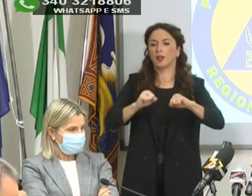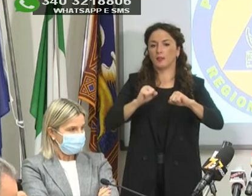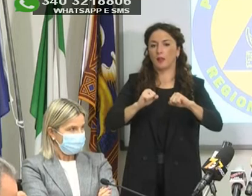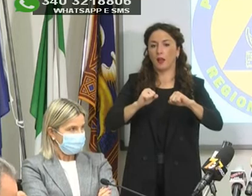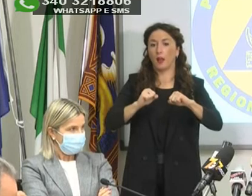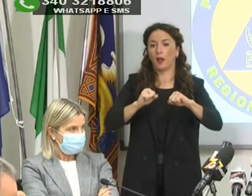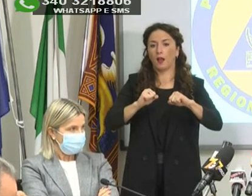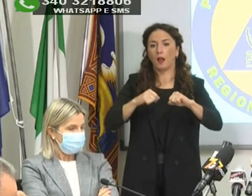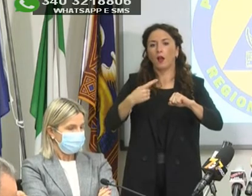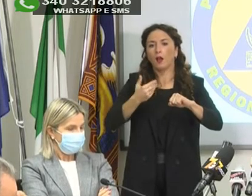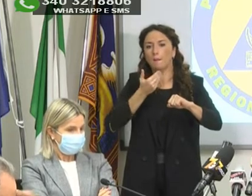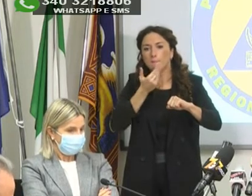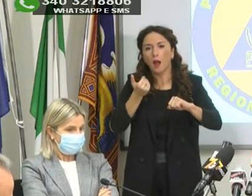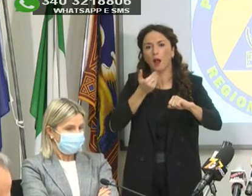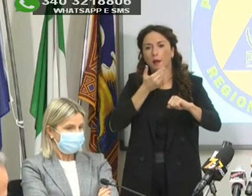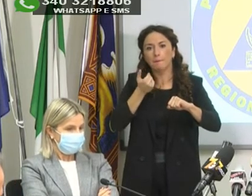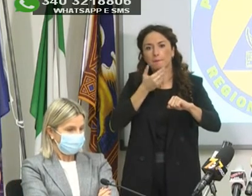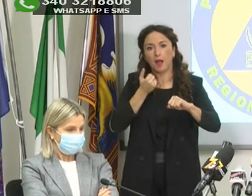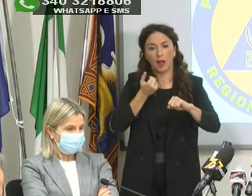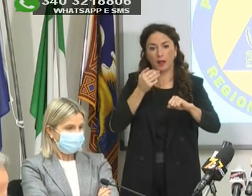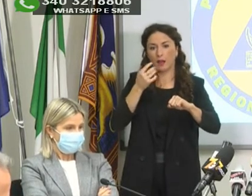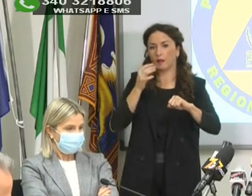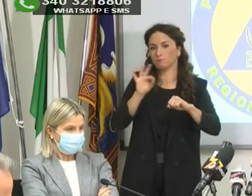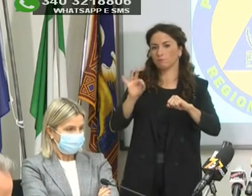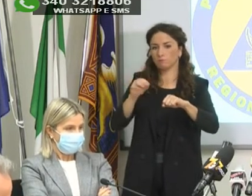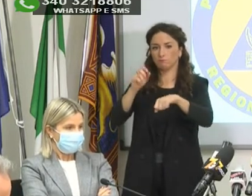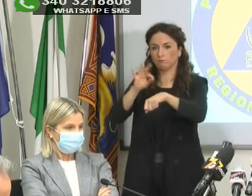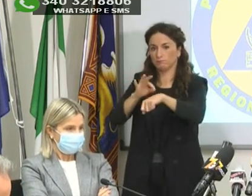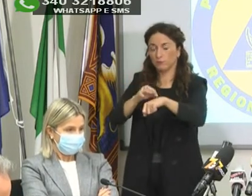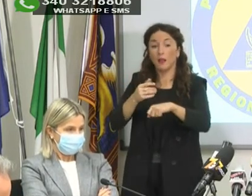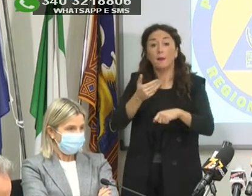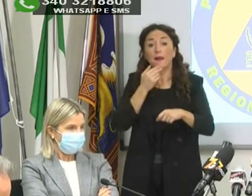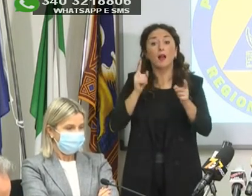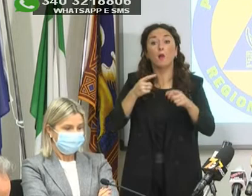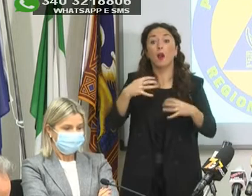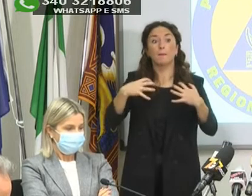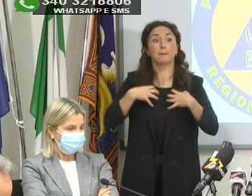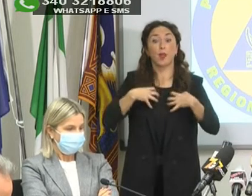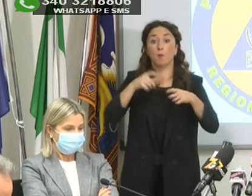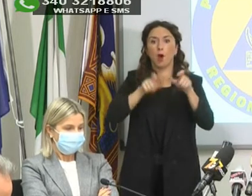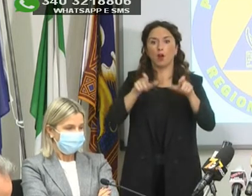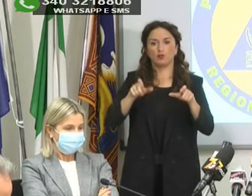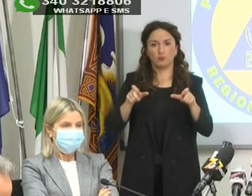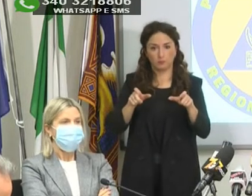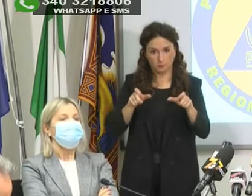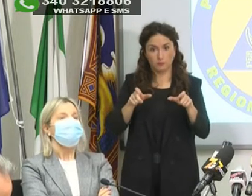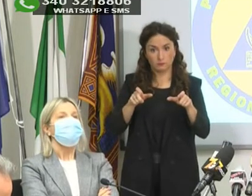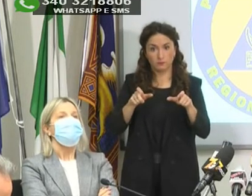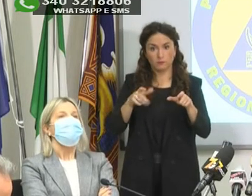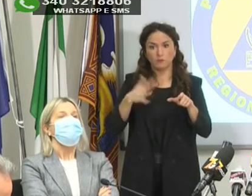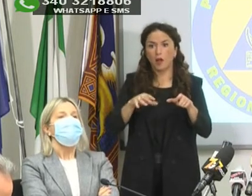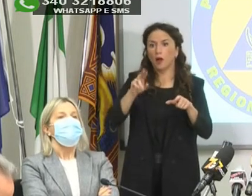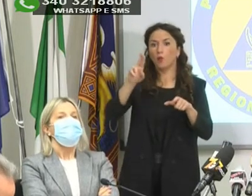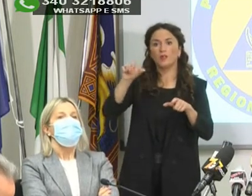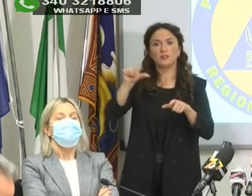ancora il problema della penuria rispetto ad alcune patologie. Ci mancano pneumologi. Già alcune